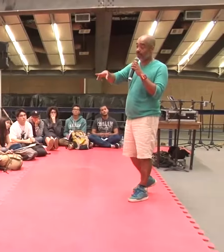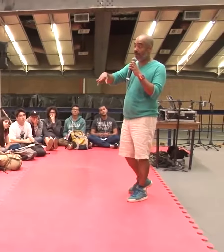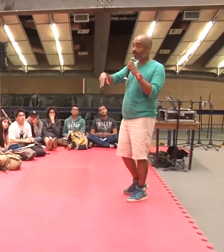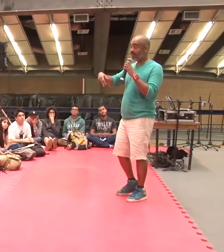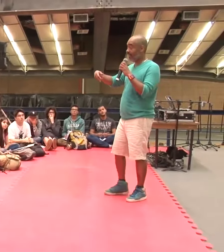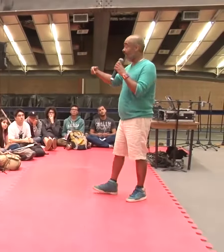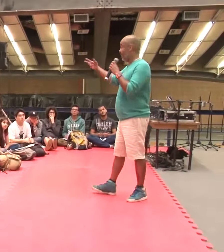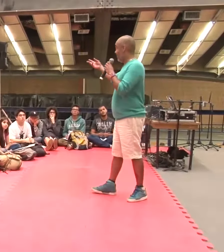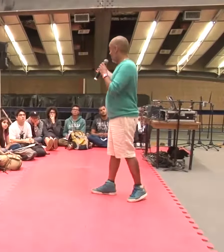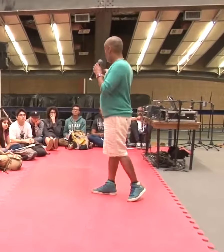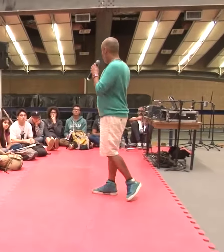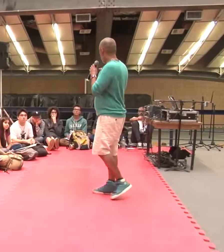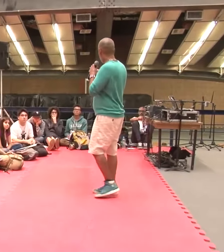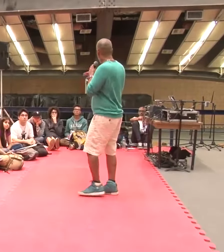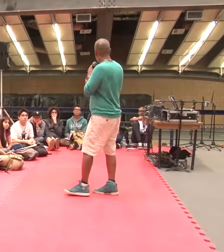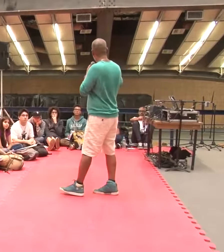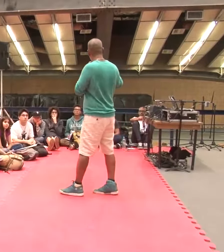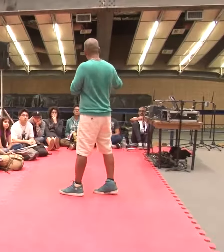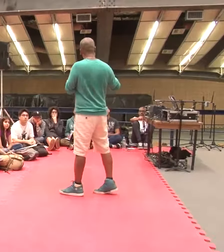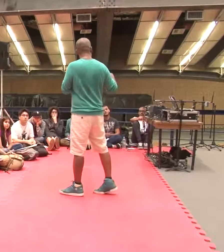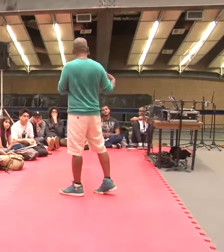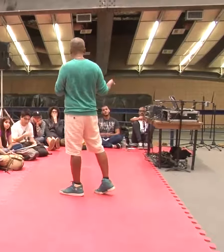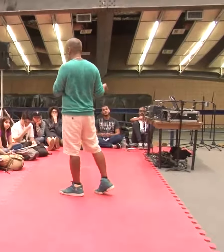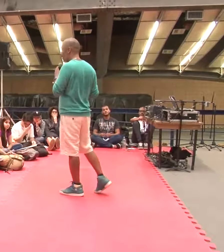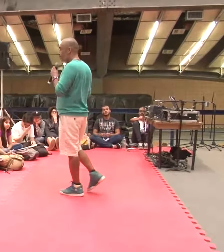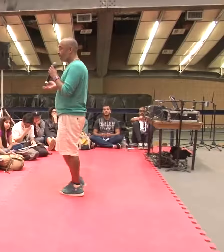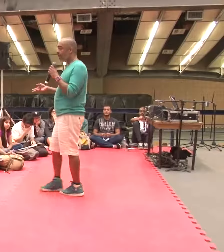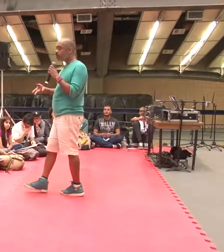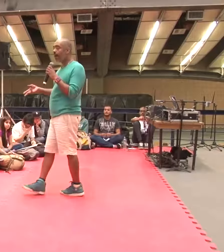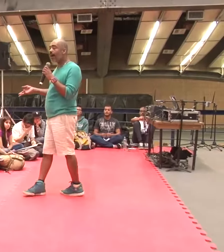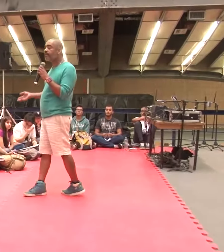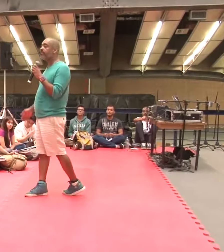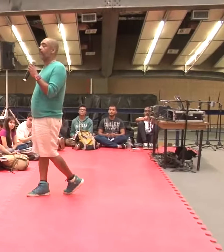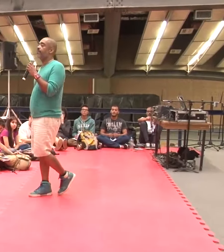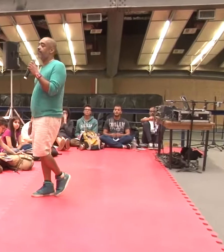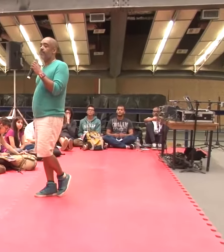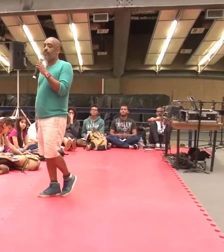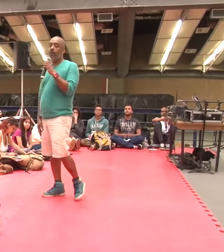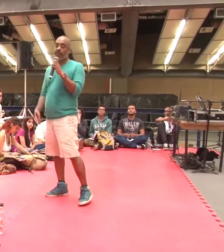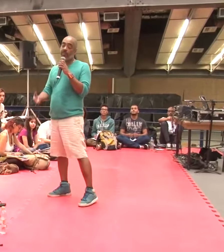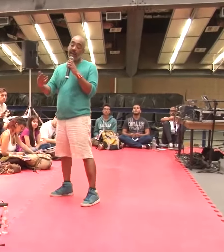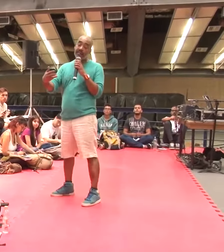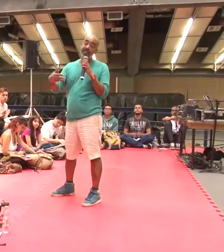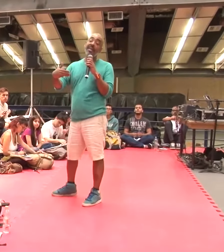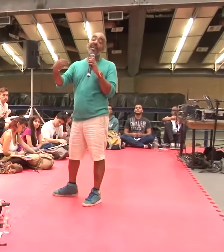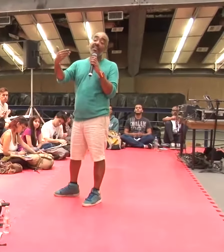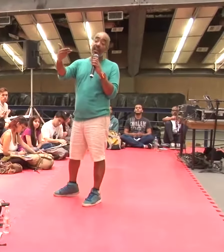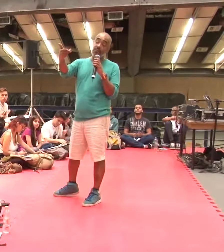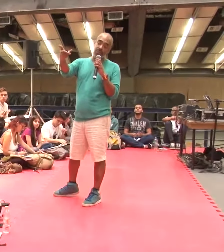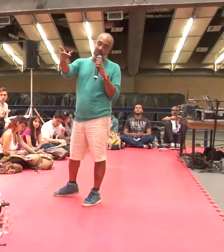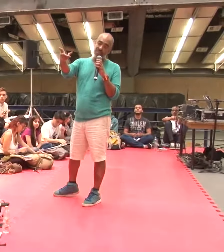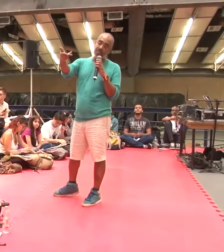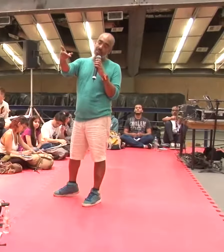pinta as portas, né? Eu vou ordenando de alguma maneira aquele espaço. É um personagem